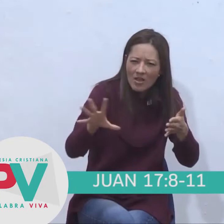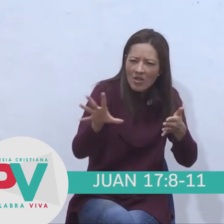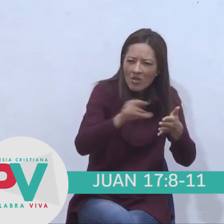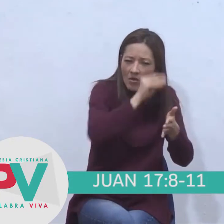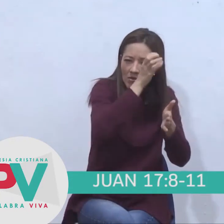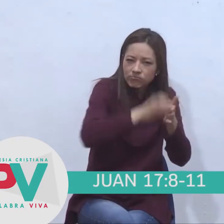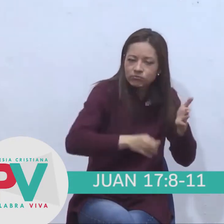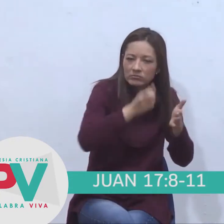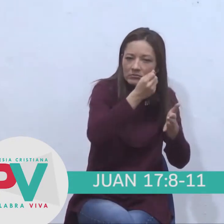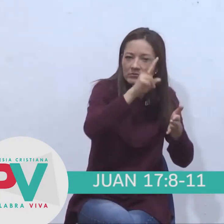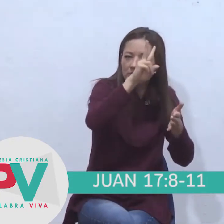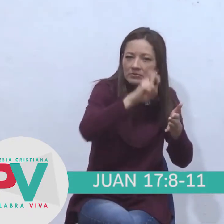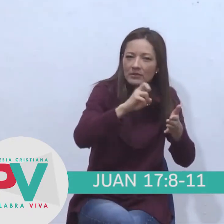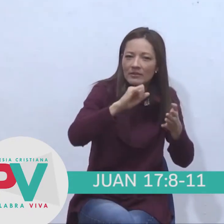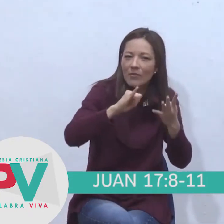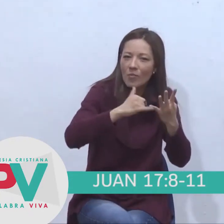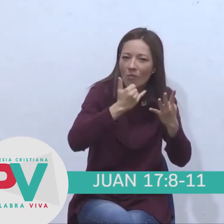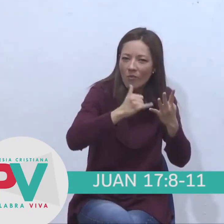Juan.